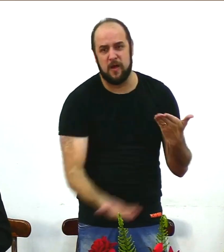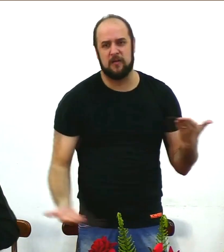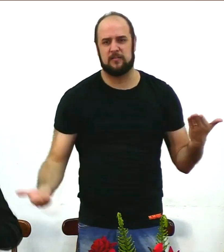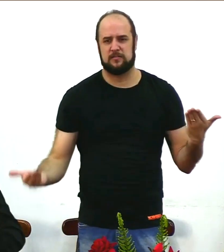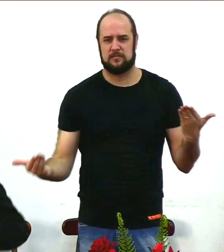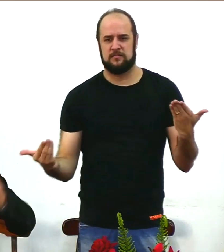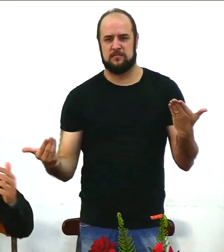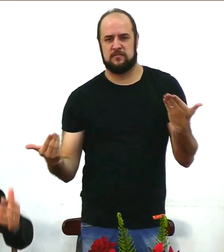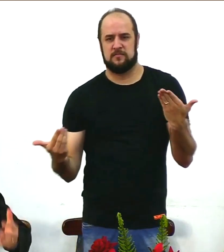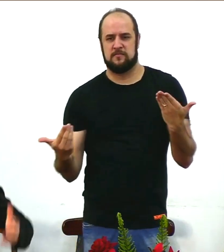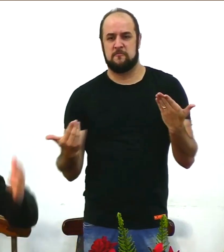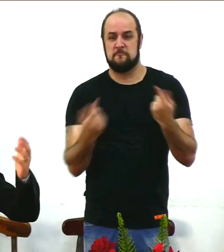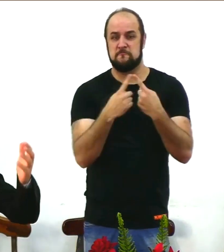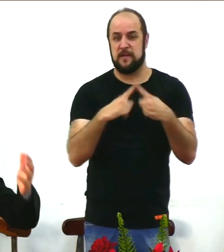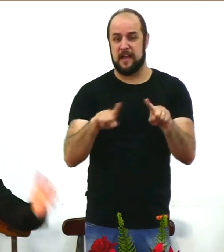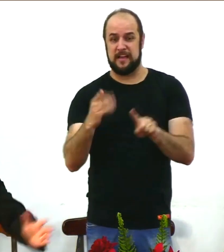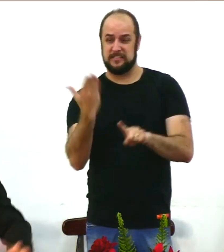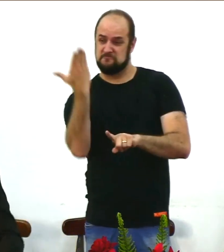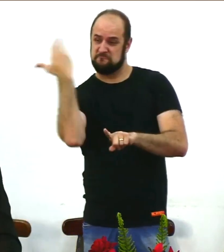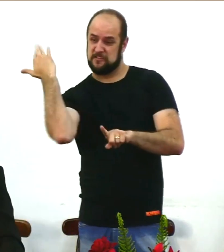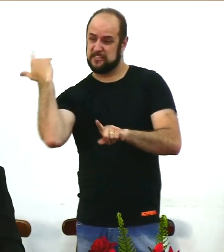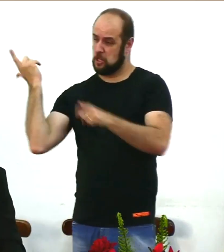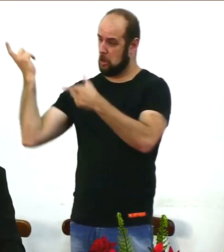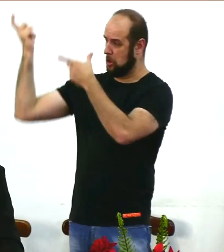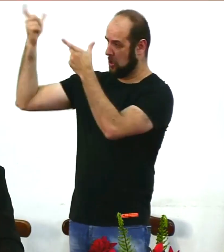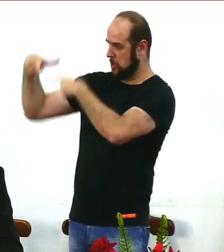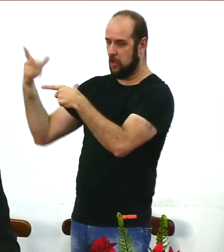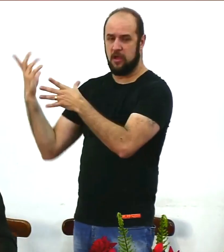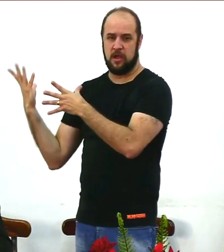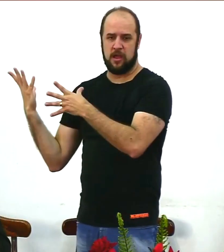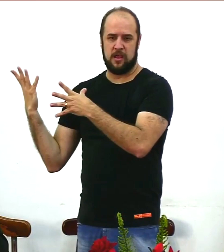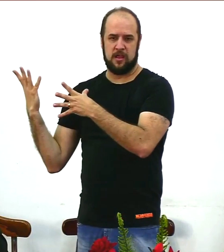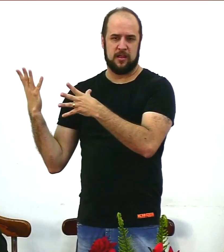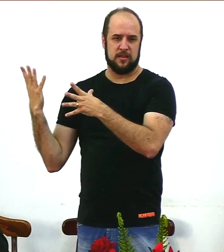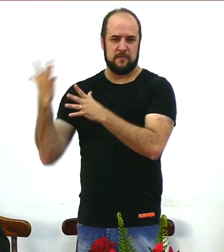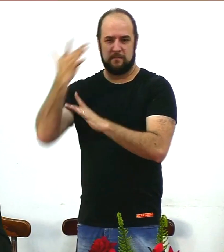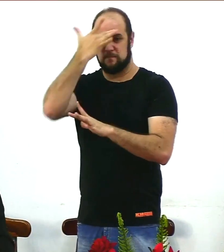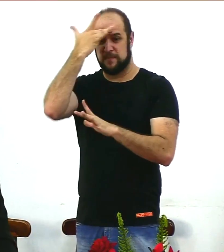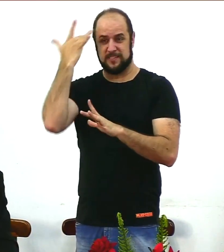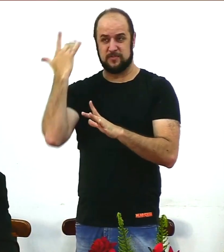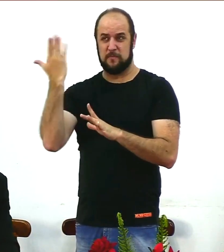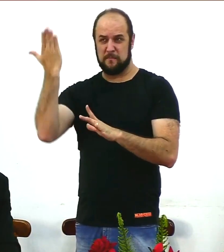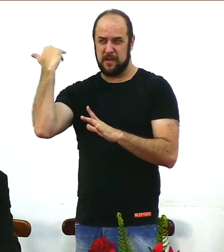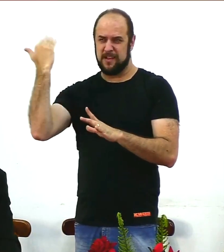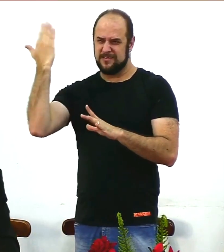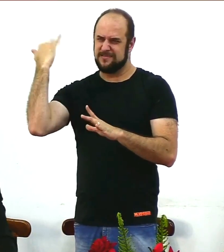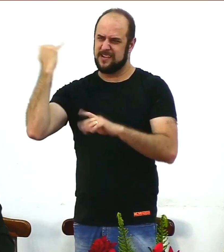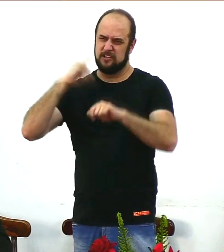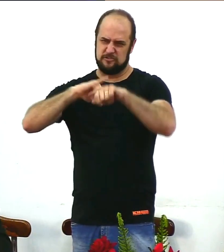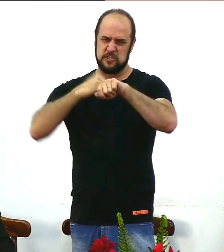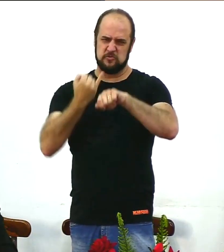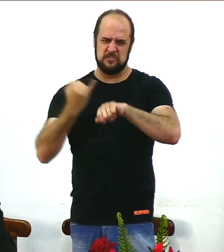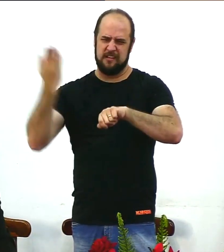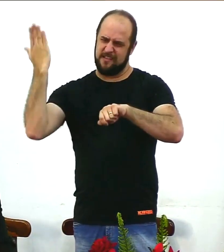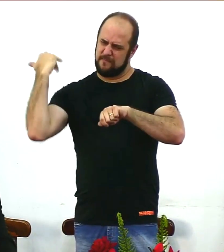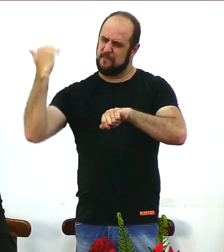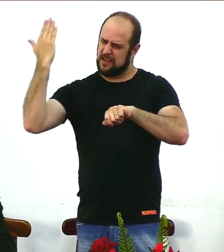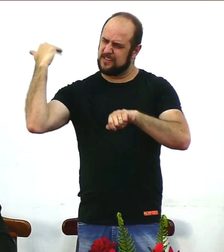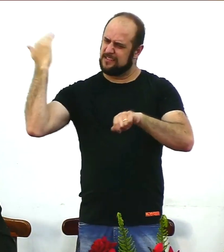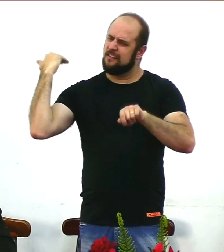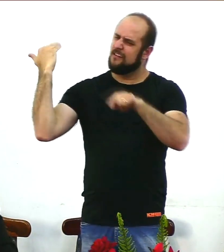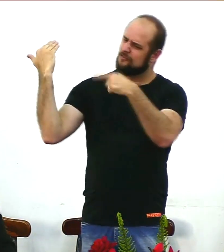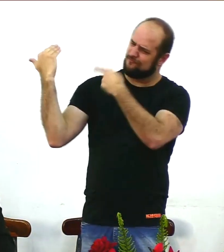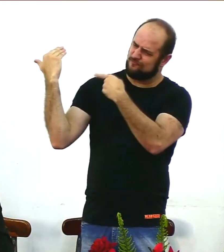Senhor, tem grande valor. E muitos percebem o que é este valor quando